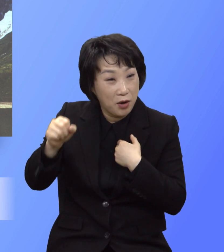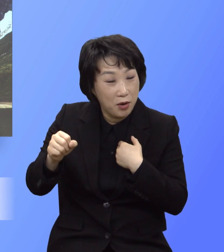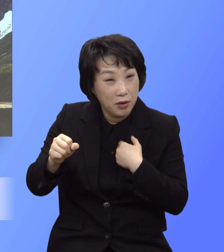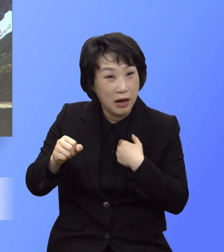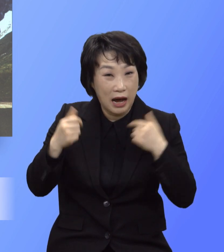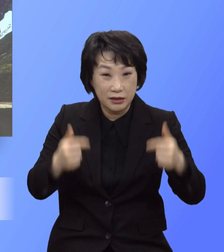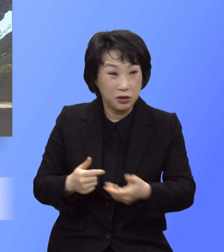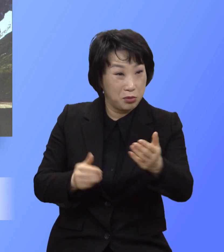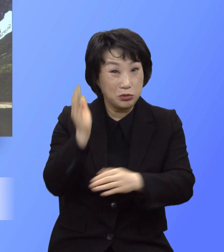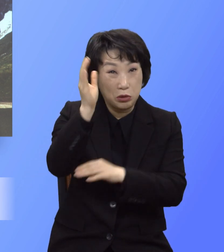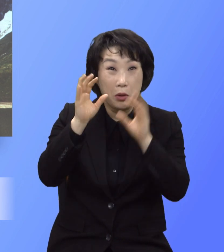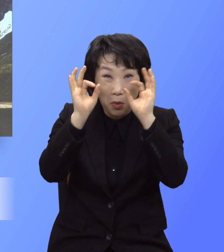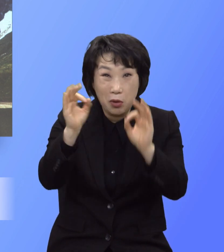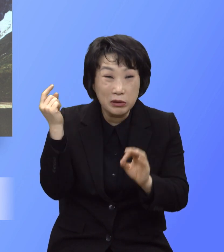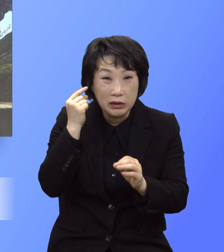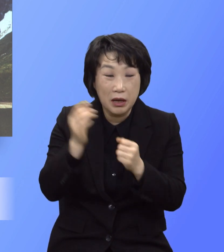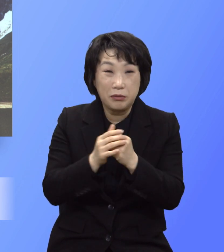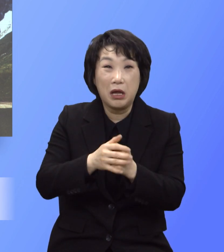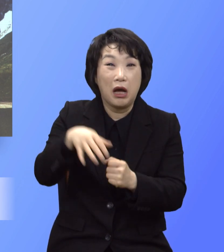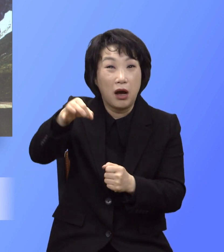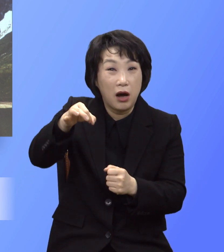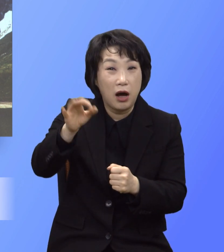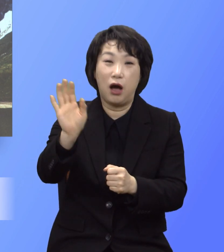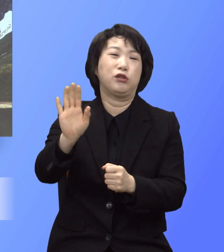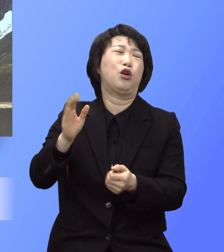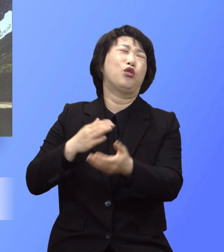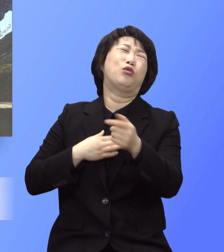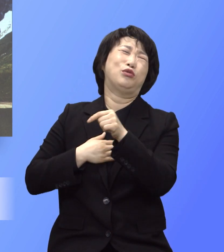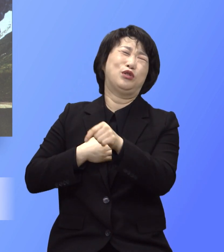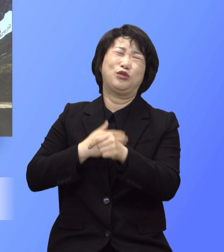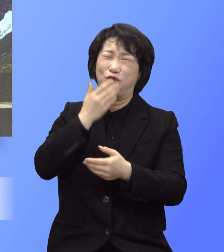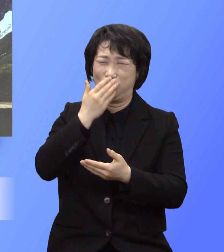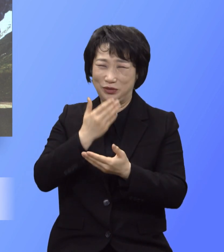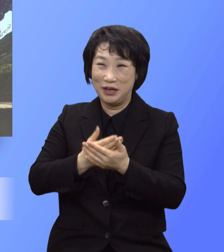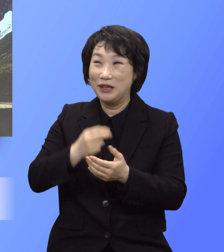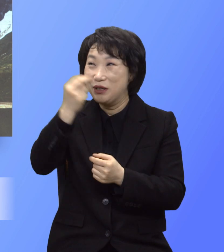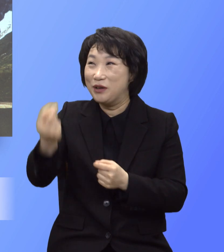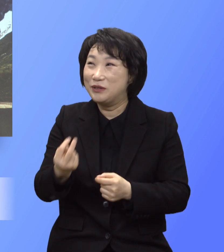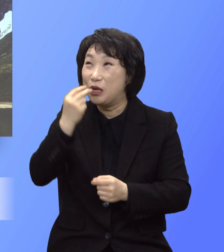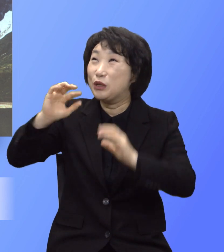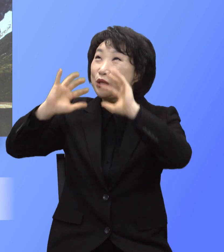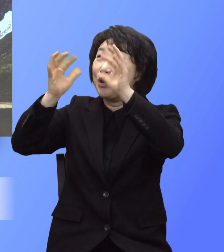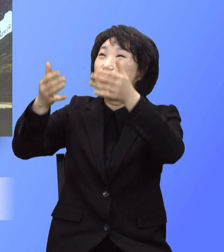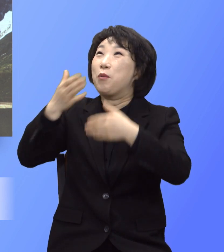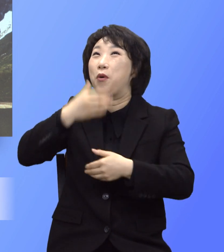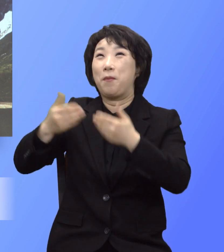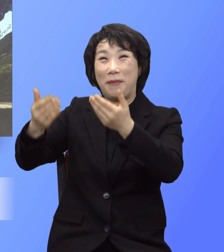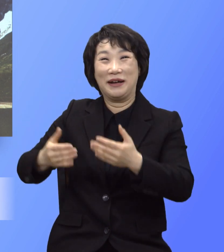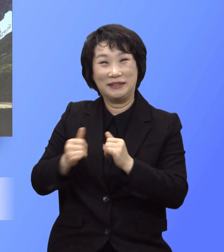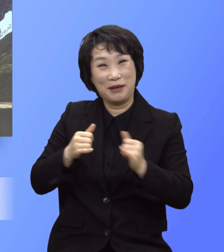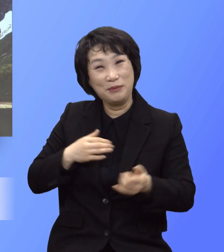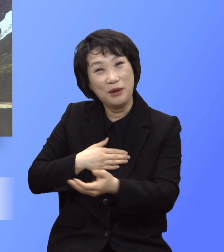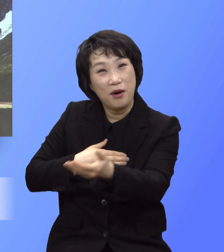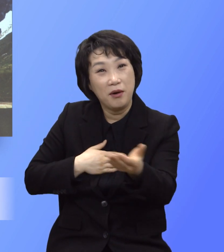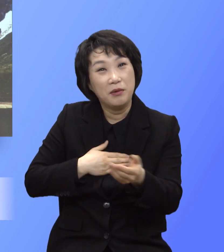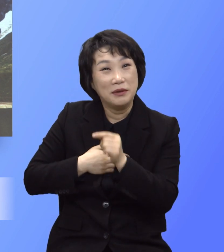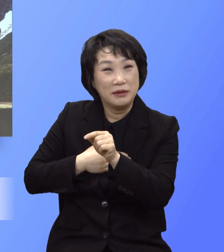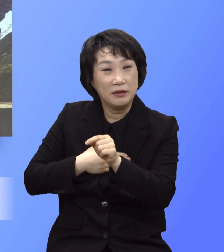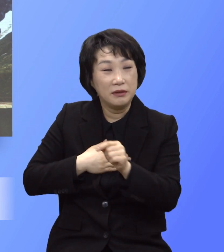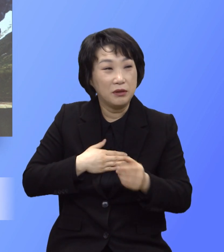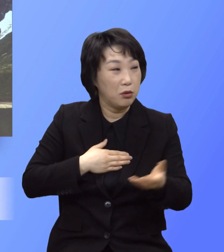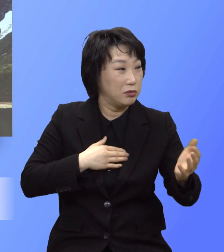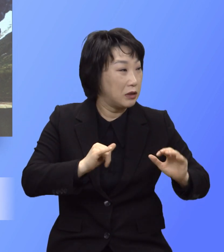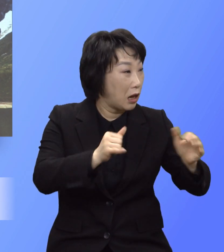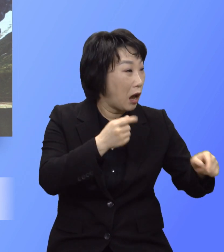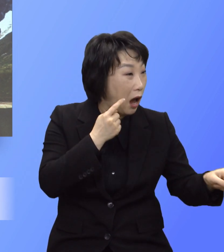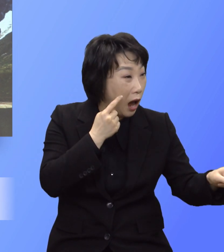듣는 소리 같지만 이 위대한 영생과 천국이라는 복을 가진 사람은 세상에